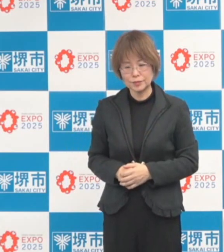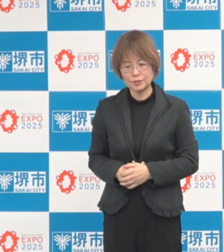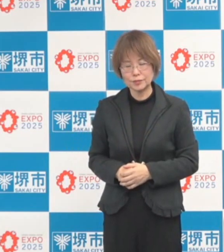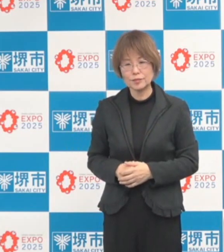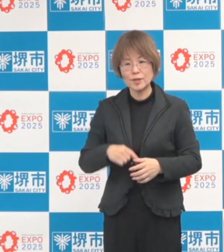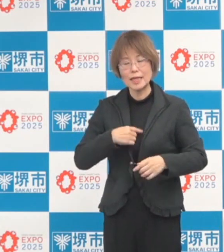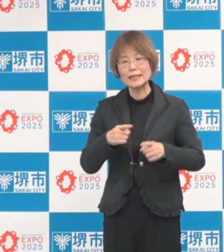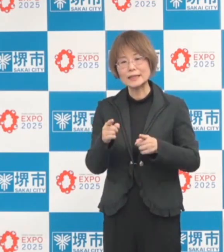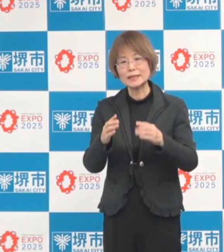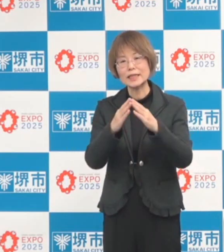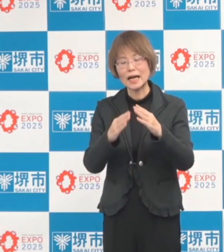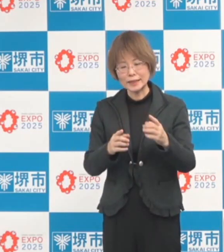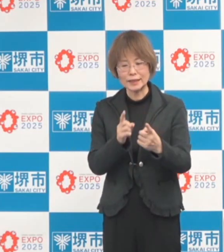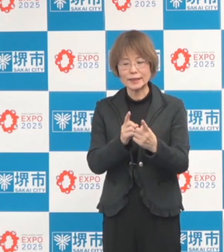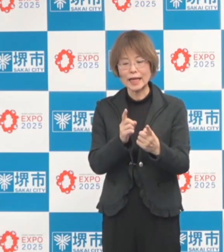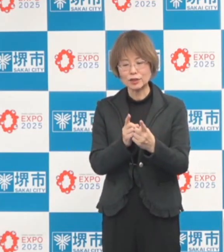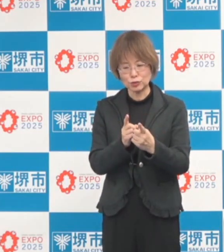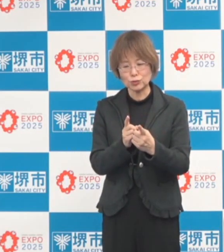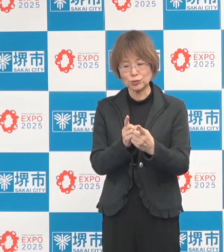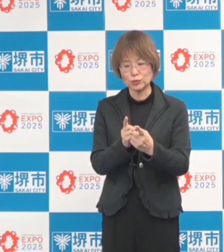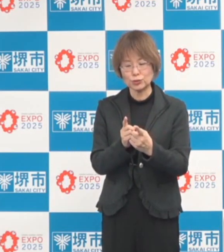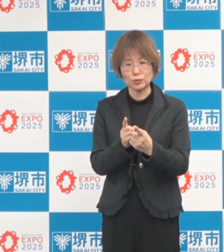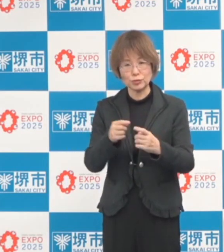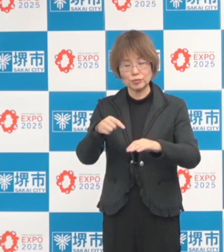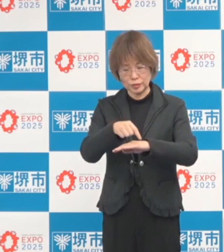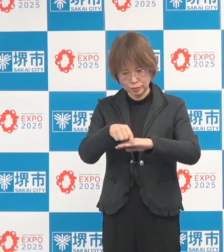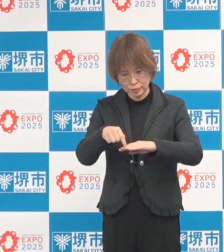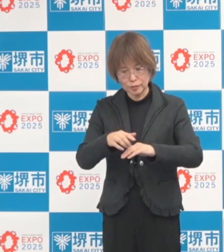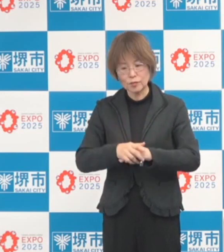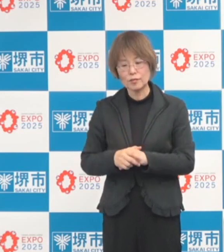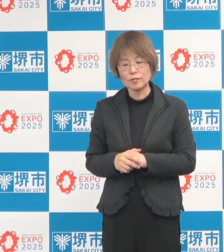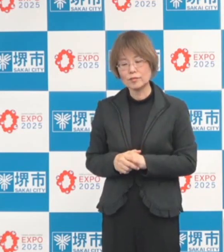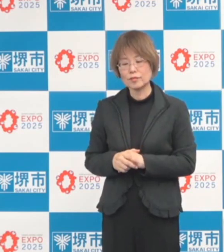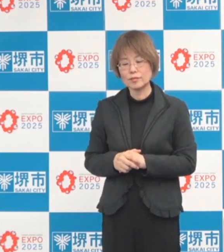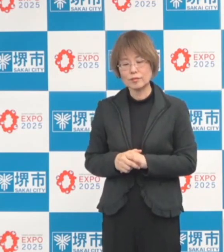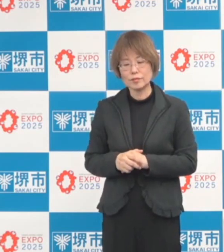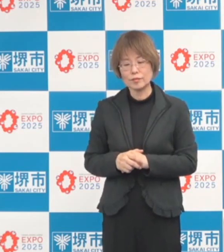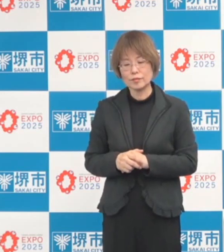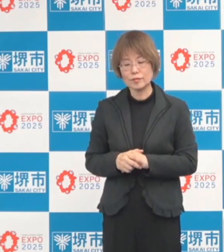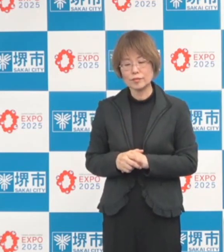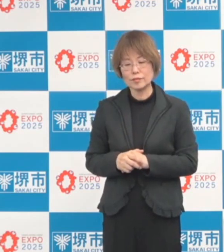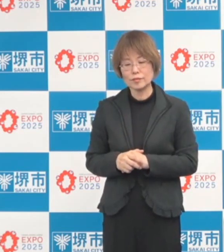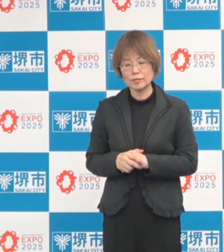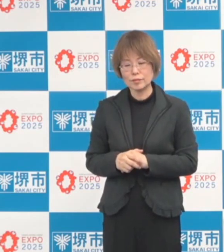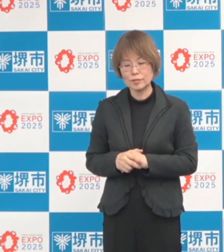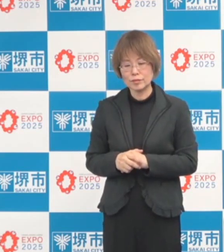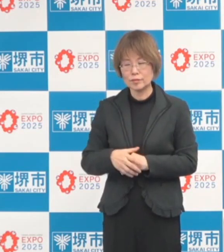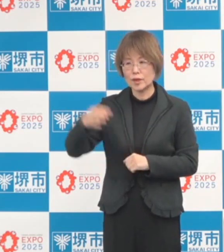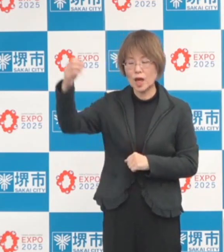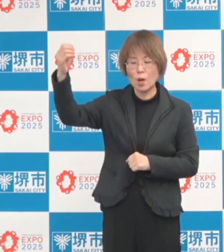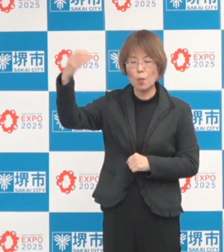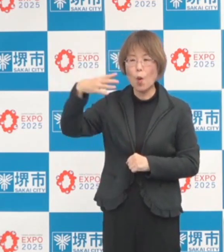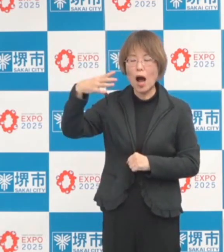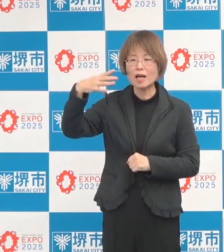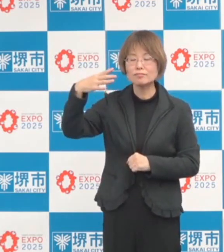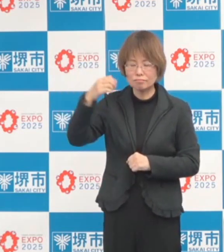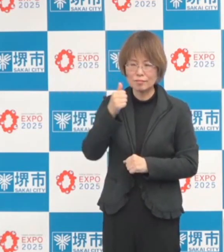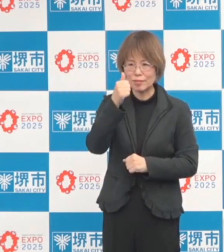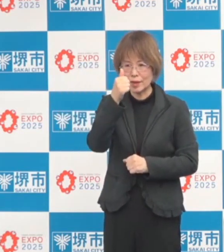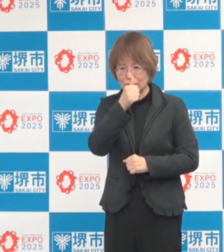自治会に関する施策2点です。自治会防犯等、自治会設置防犯等の LED 化につきましては